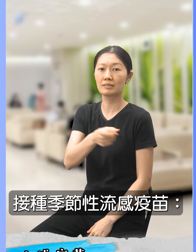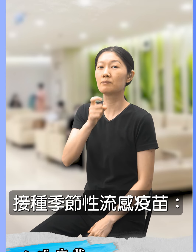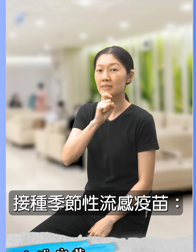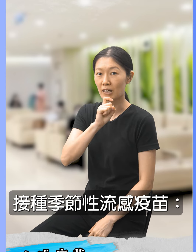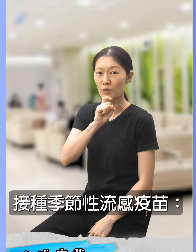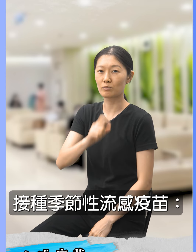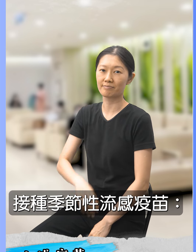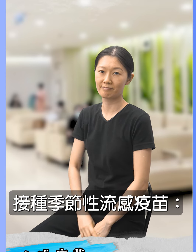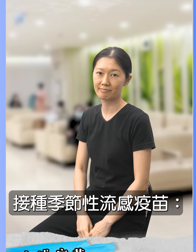感疫苗。